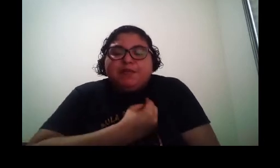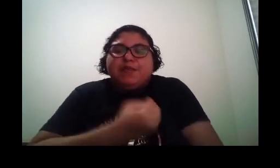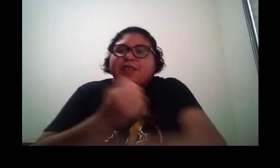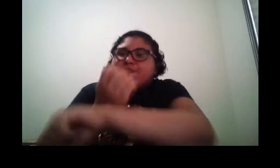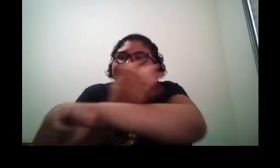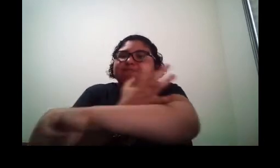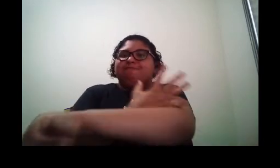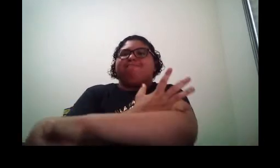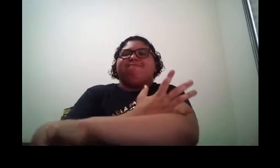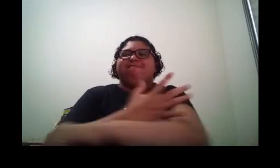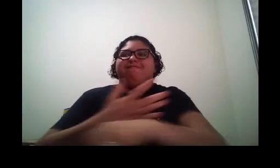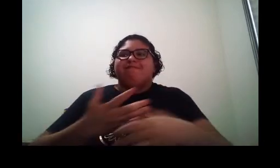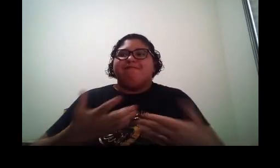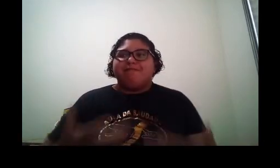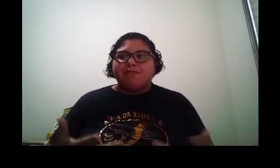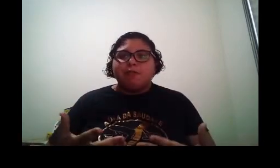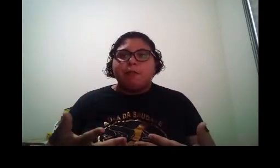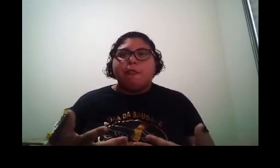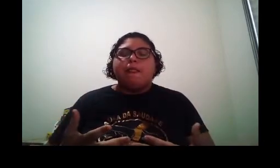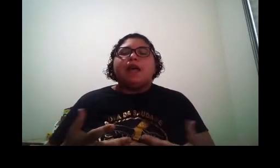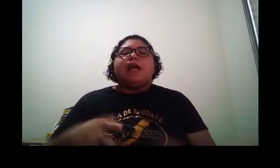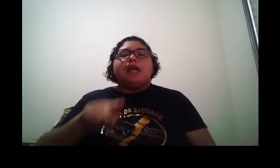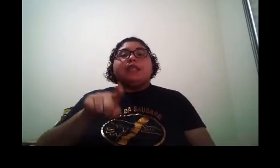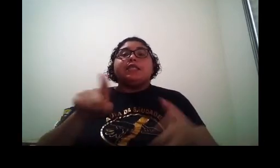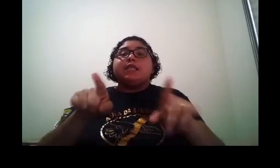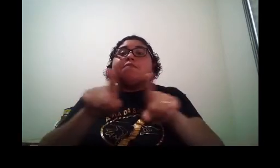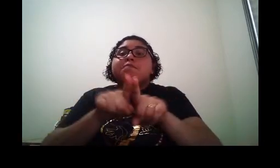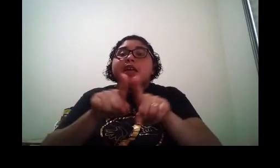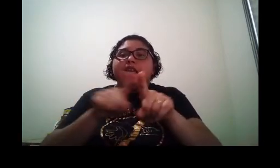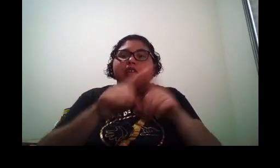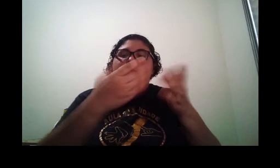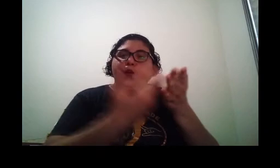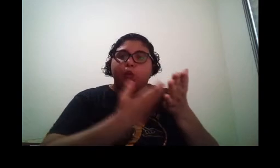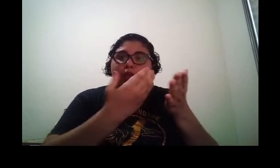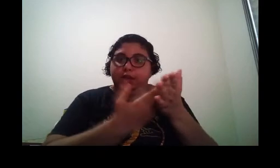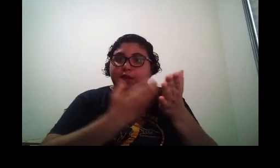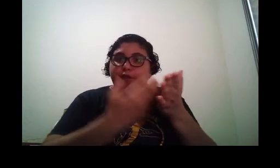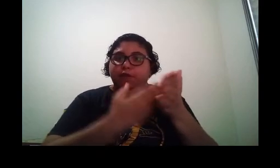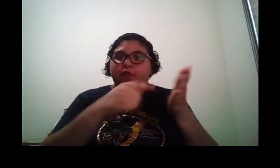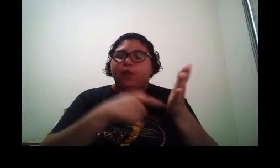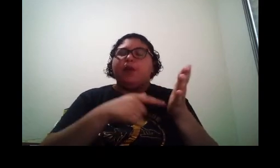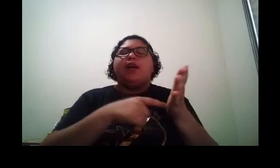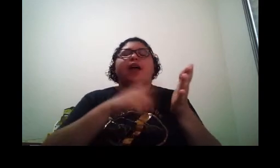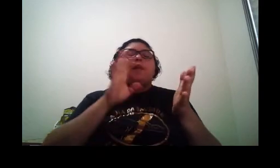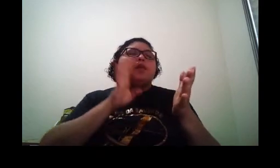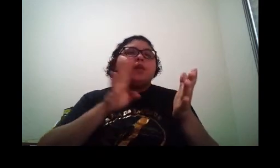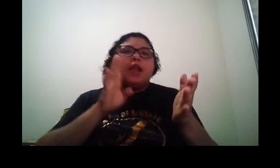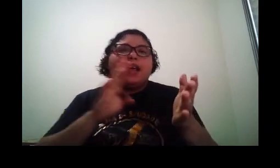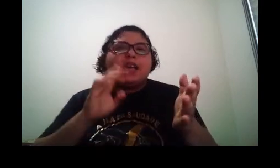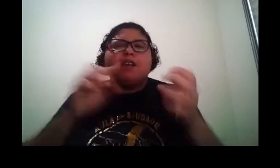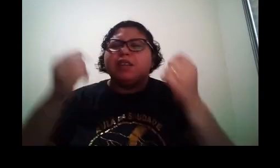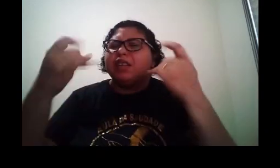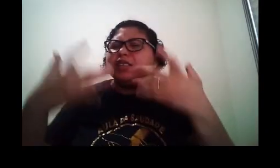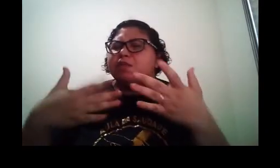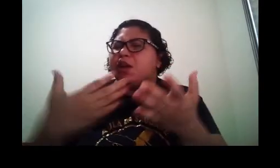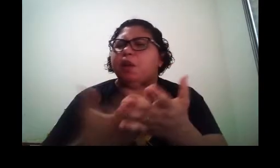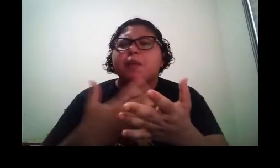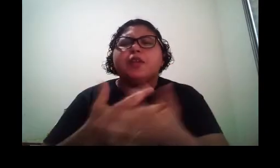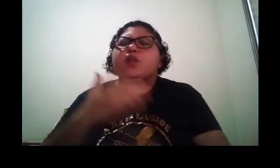isso, né, e vivenciar. O livro da autora Karen é uma leitura assim maravilhosa,